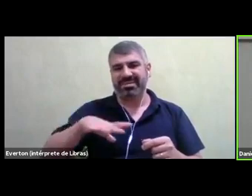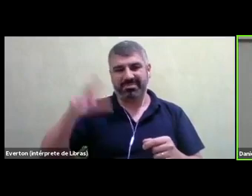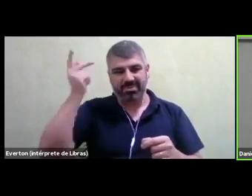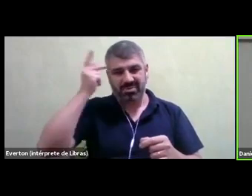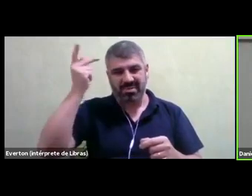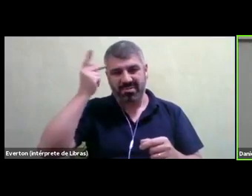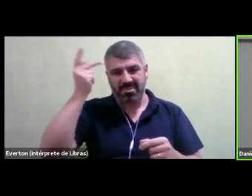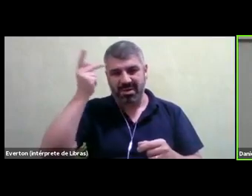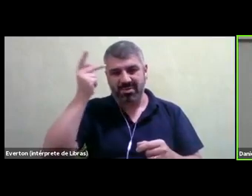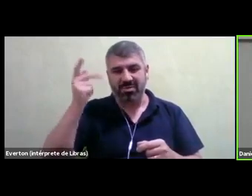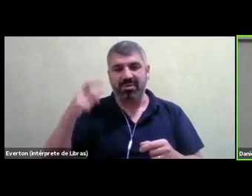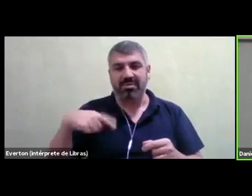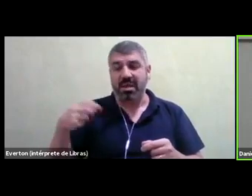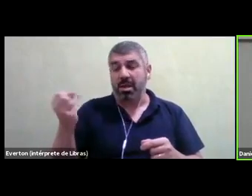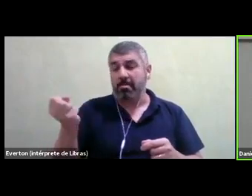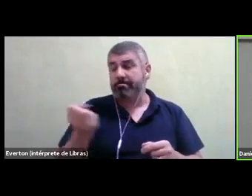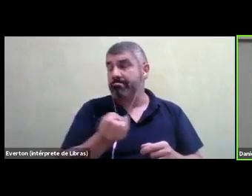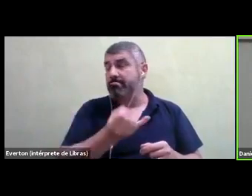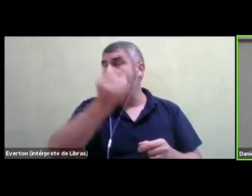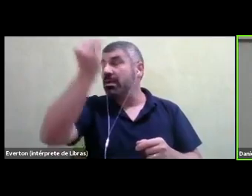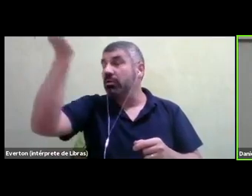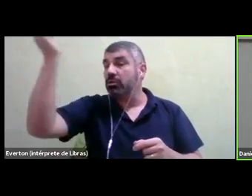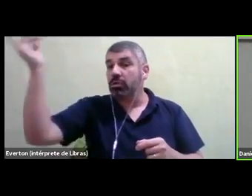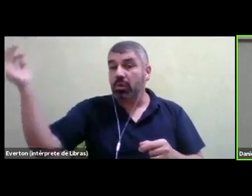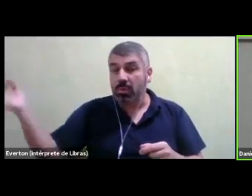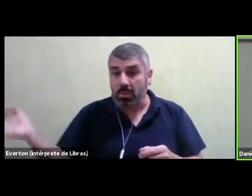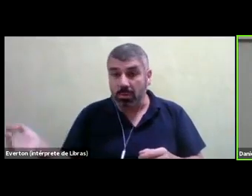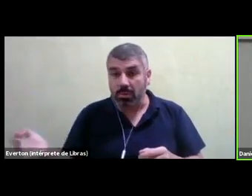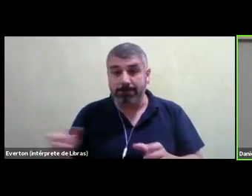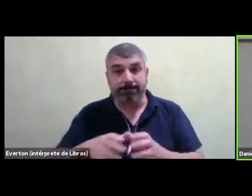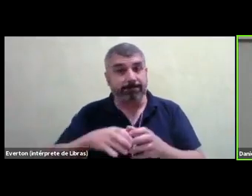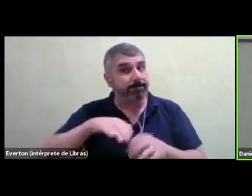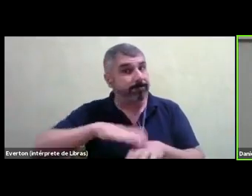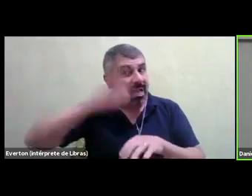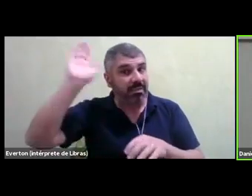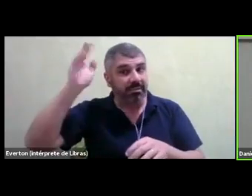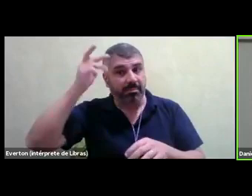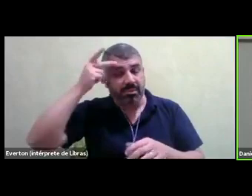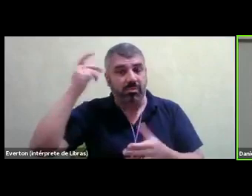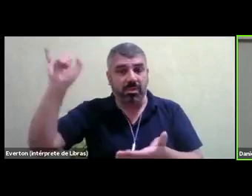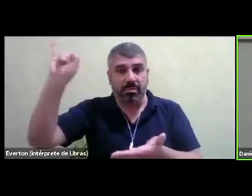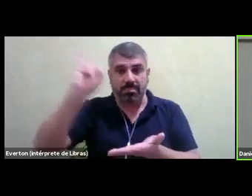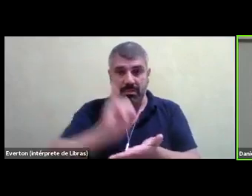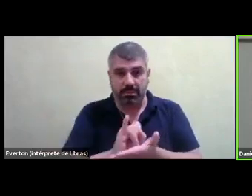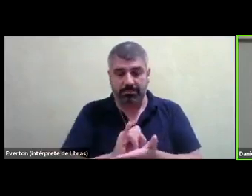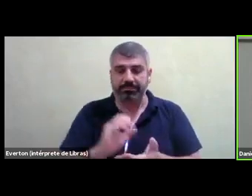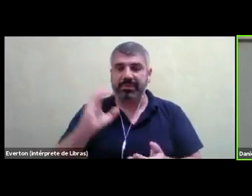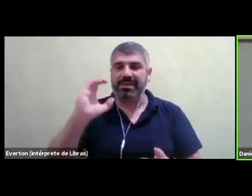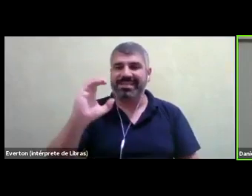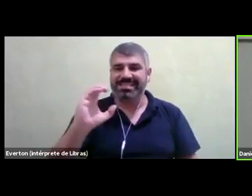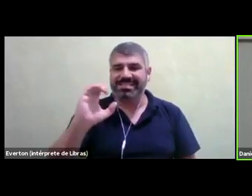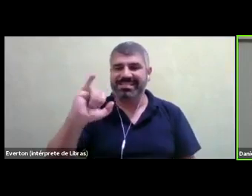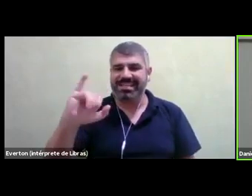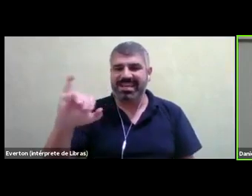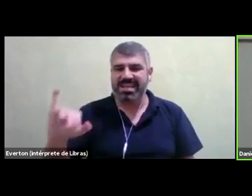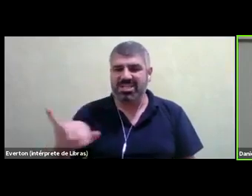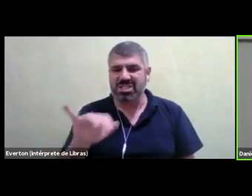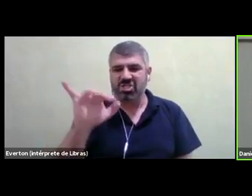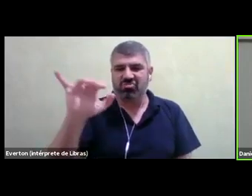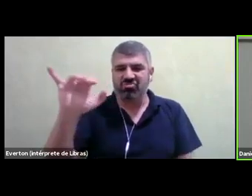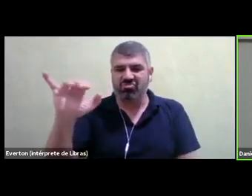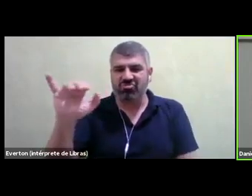o maior número de alunos imigrantes. No CIEJA, nós temos